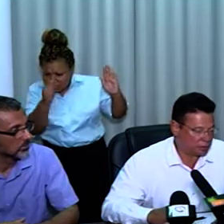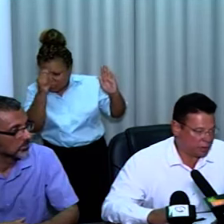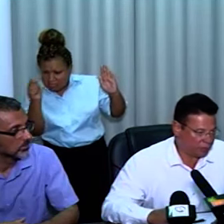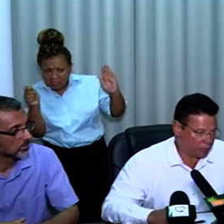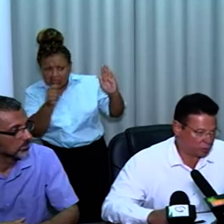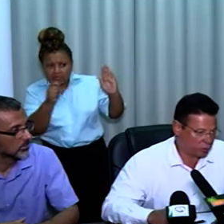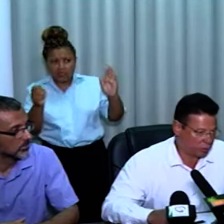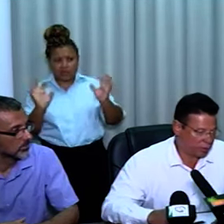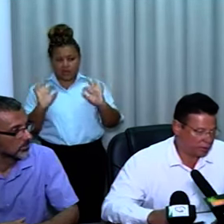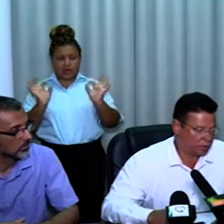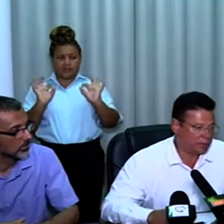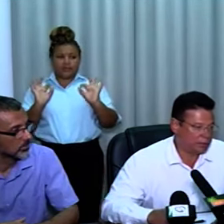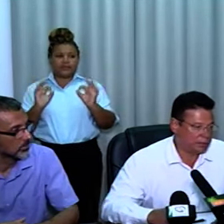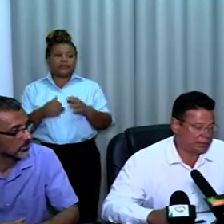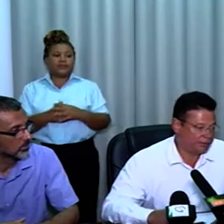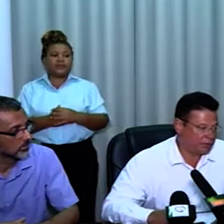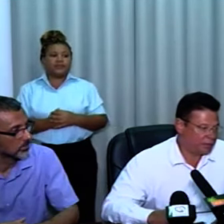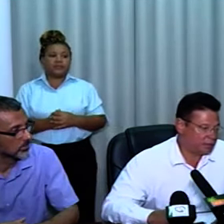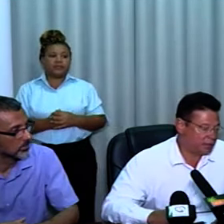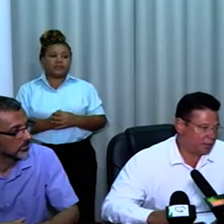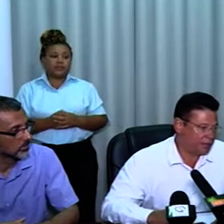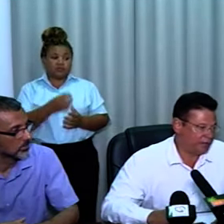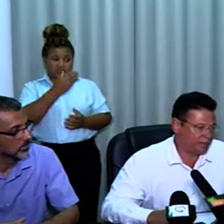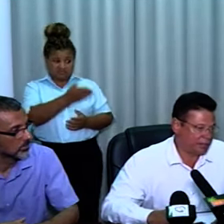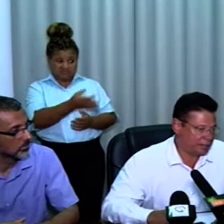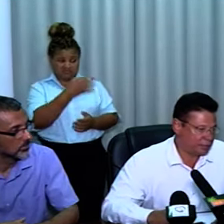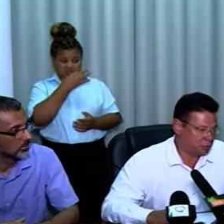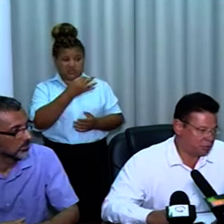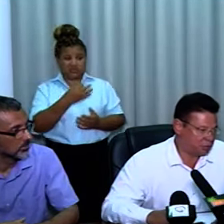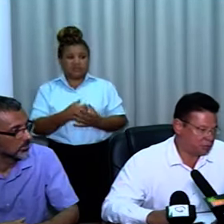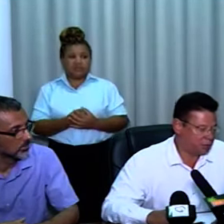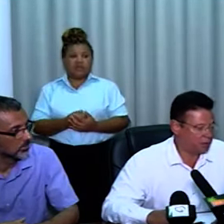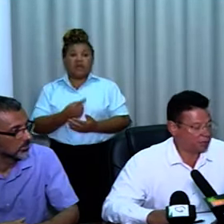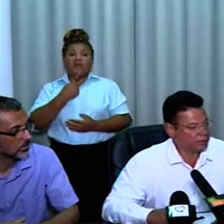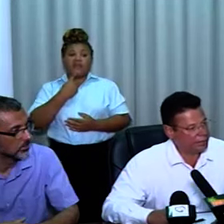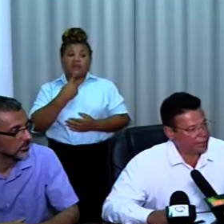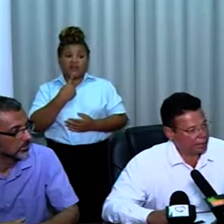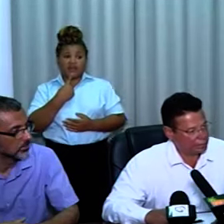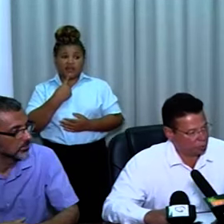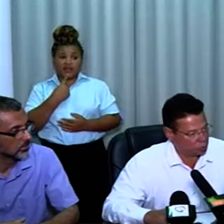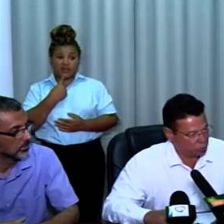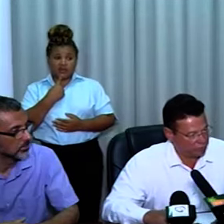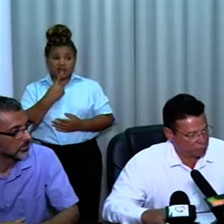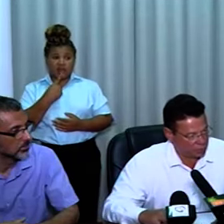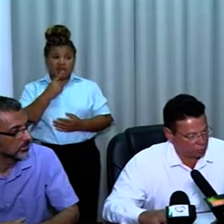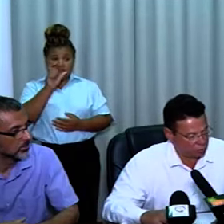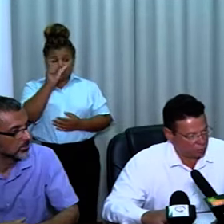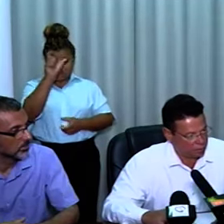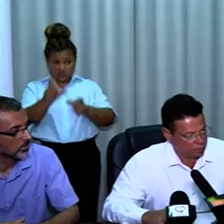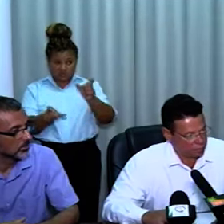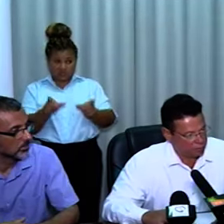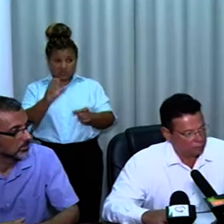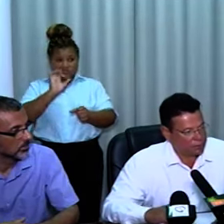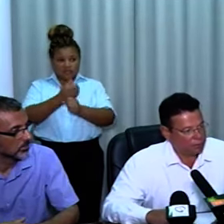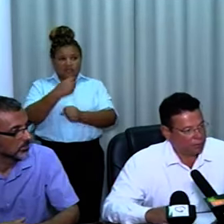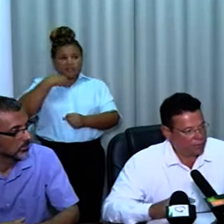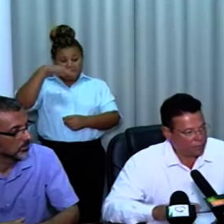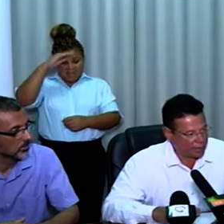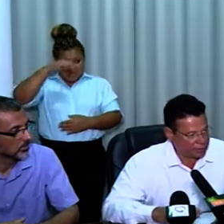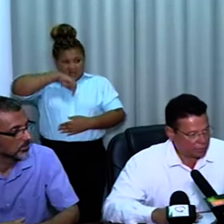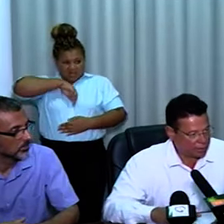d'après toute l'information que nous avons, ce virus, après qu'il a infecté un monde, il prend 2 à 14 jours pour développer cet homme. Mais